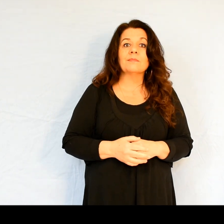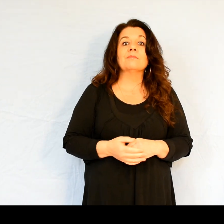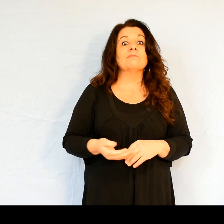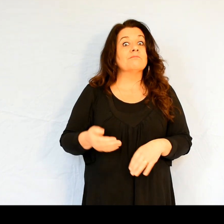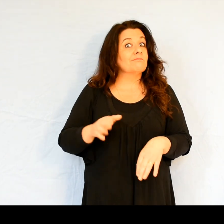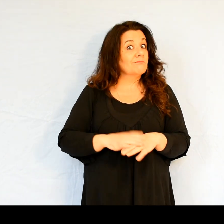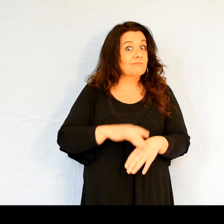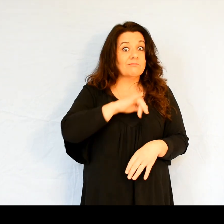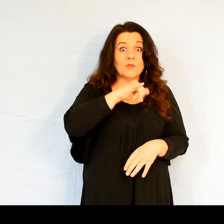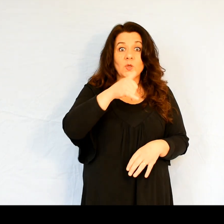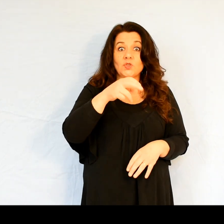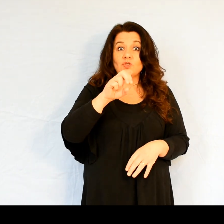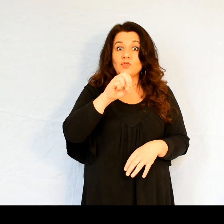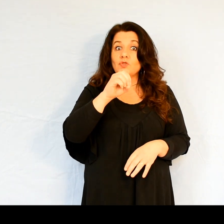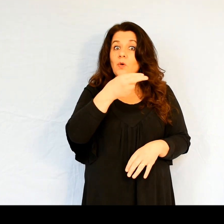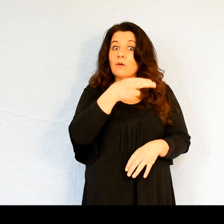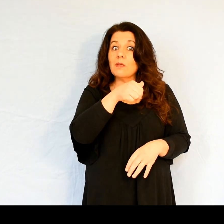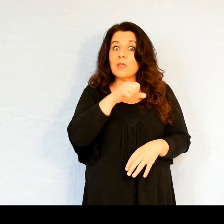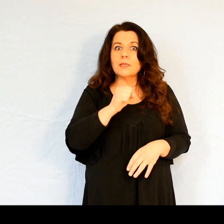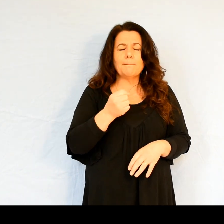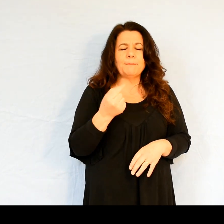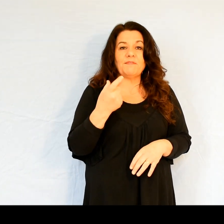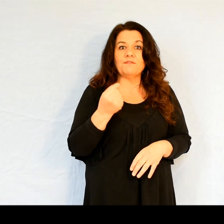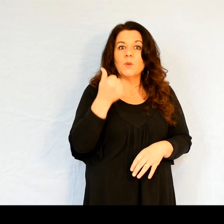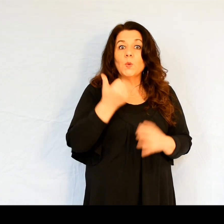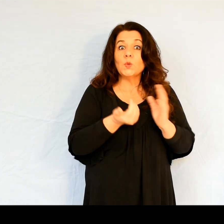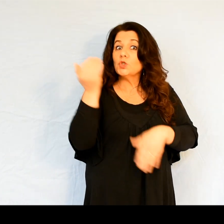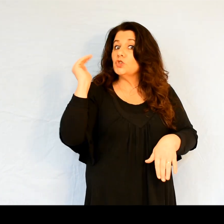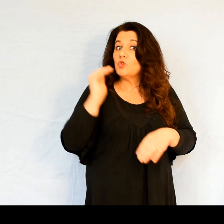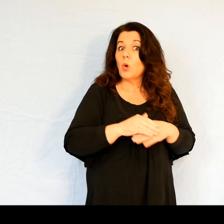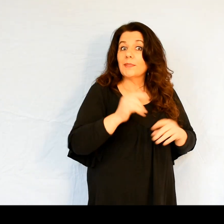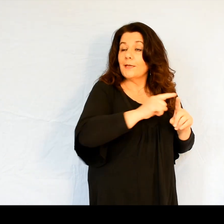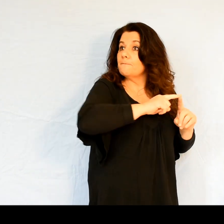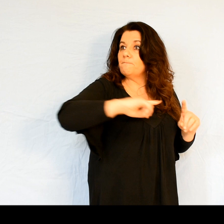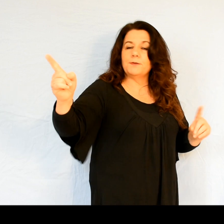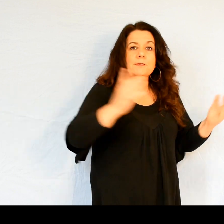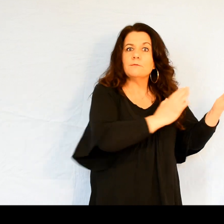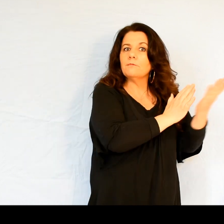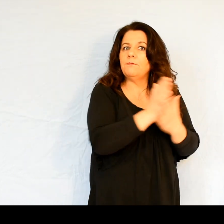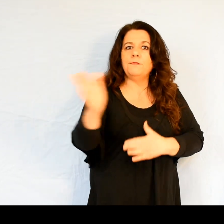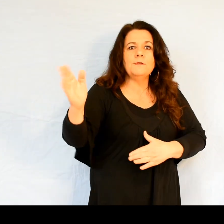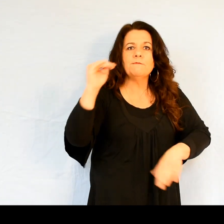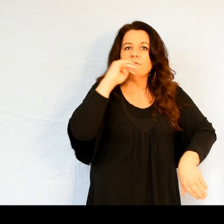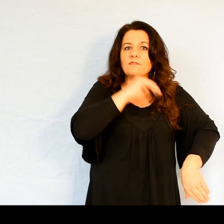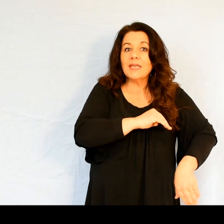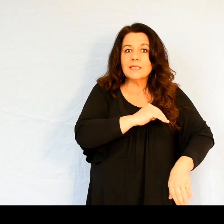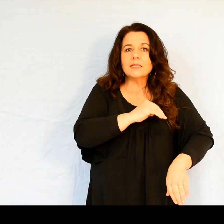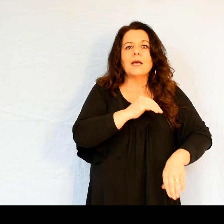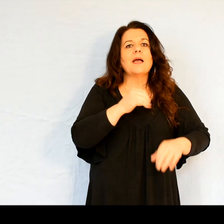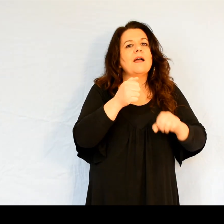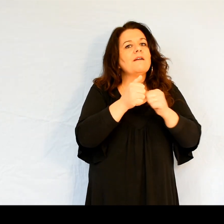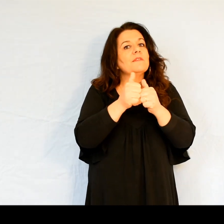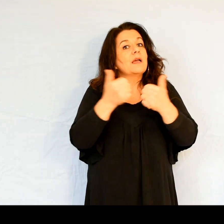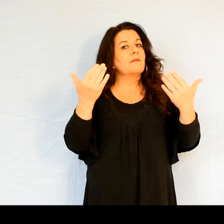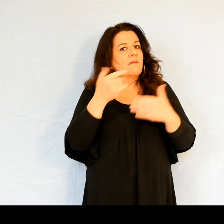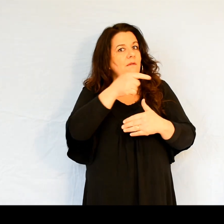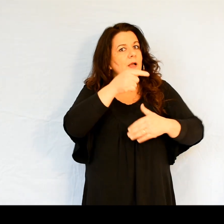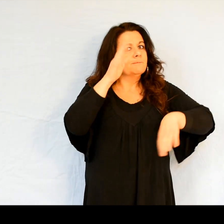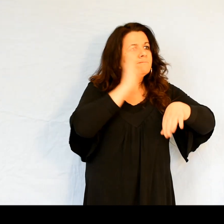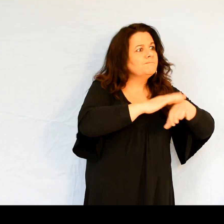Jonas la parcourut en une journée à peine, en proclamant « Encore 40 jours ». Et Ninive sera